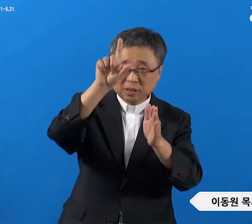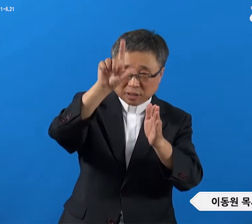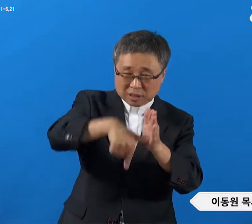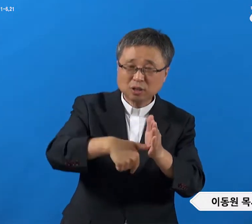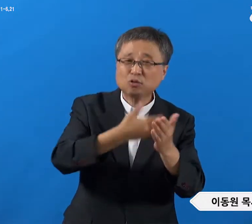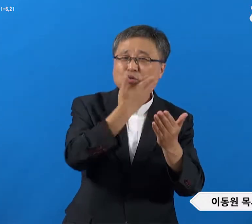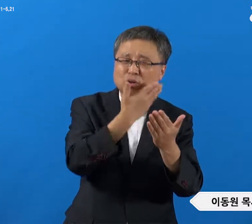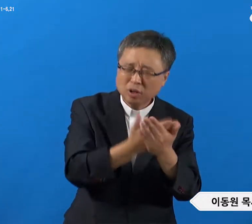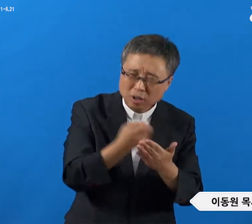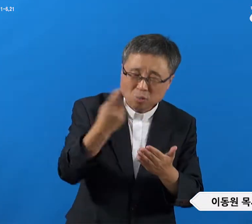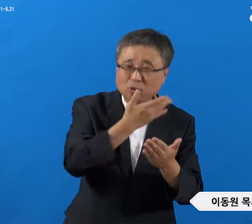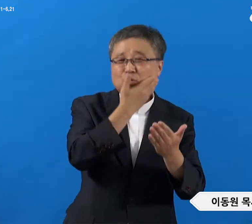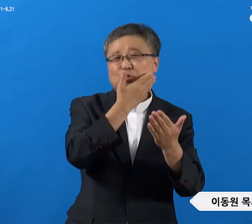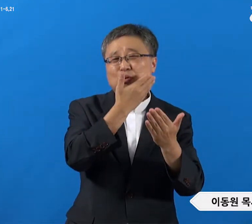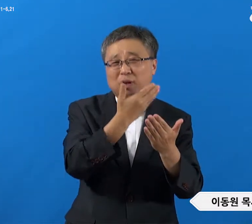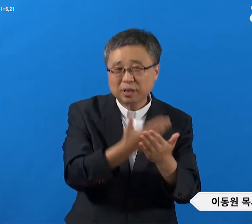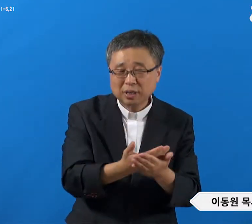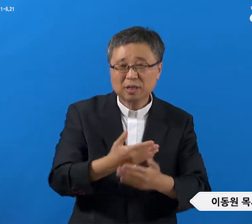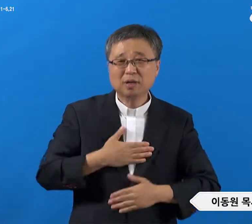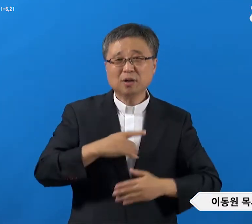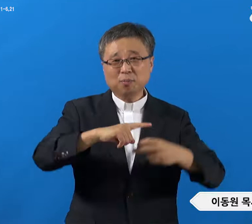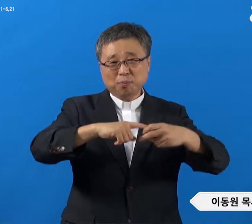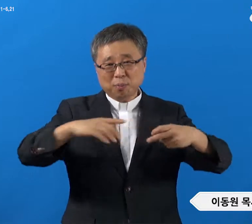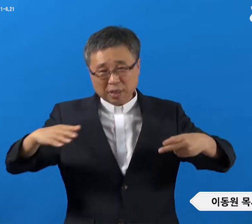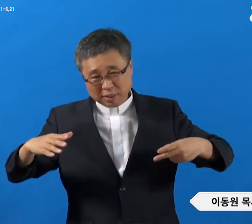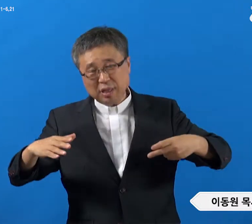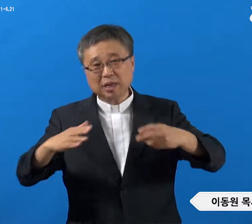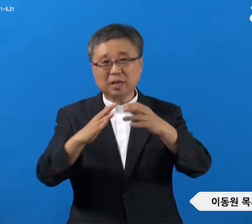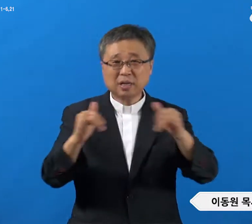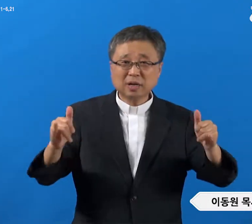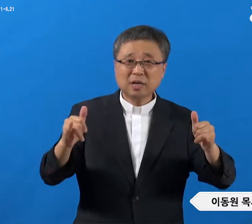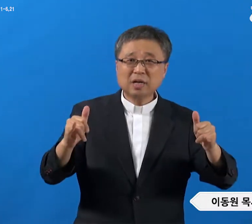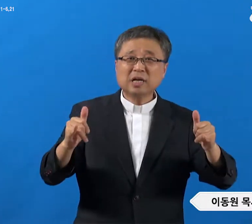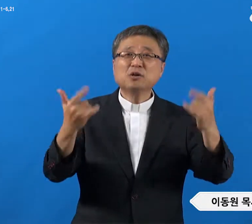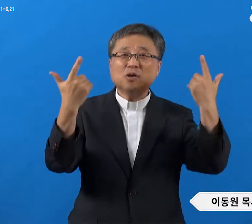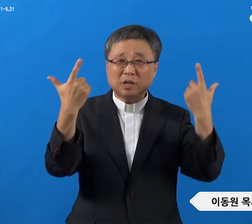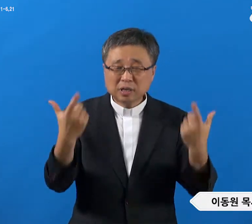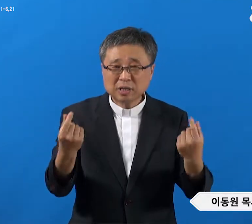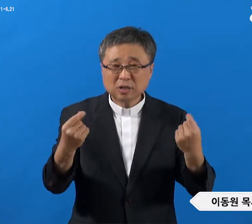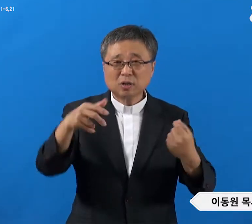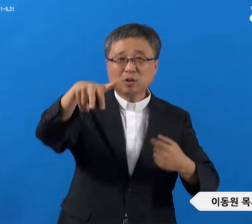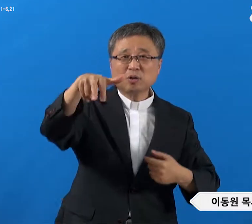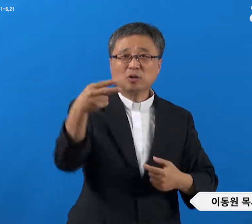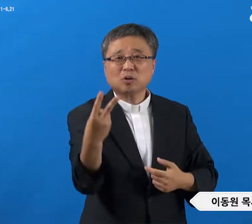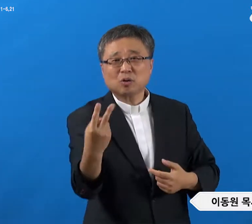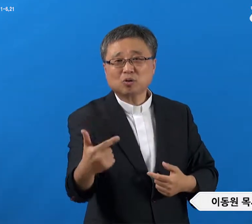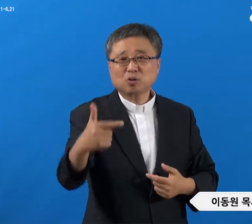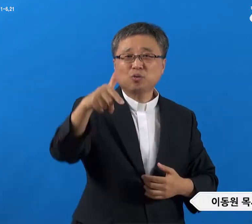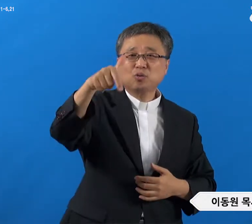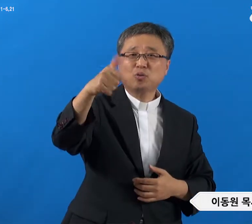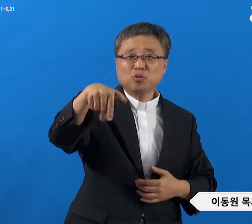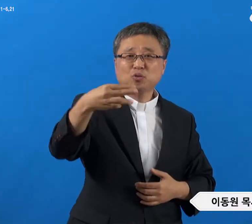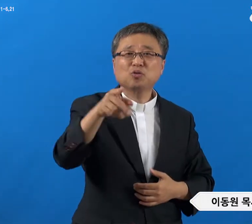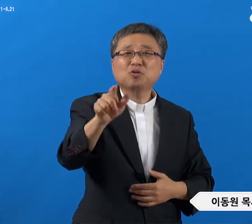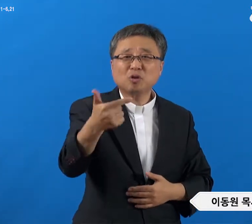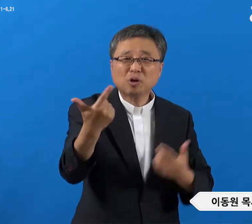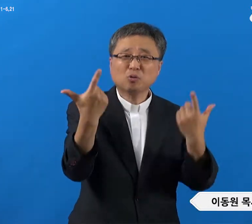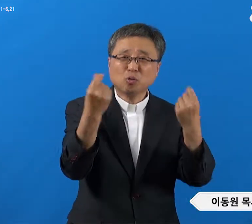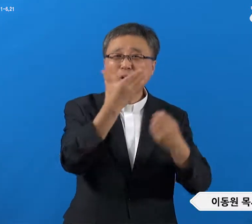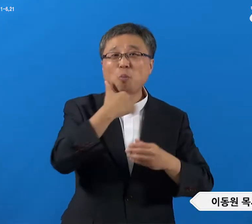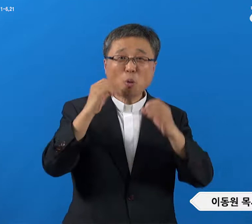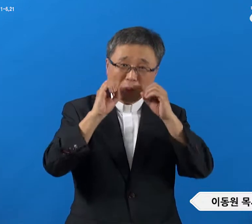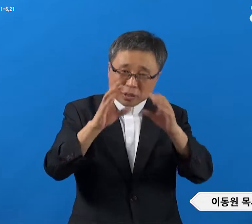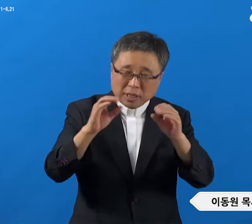귀하다. 마태도 오늘 우리가 함께 묵상한 마태도 존 뉴턴과 동일한 복음을 전하는 것입니다.